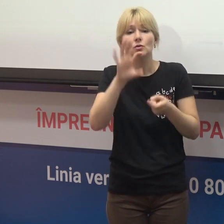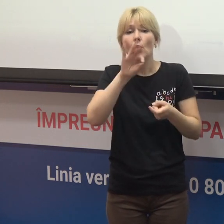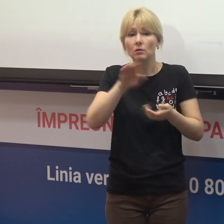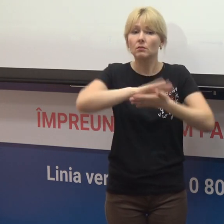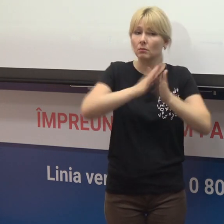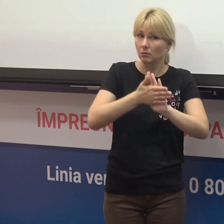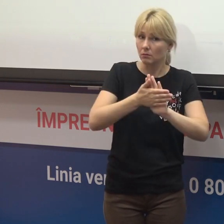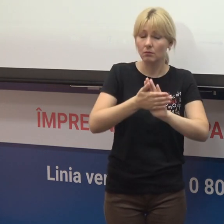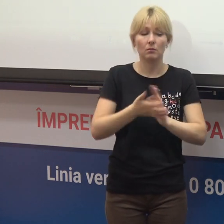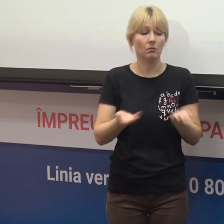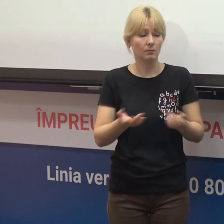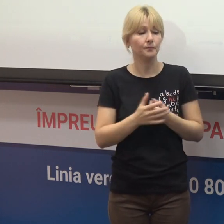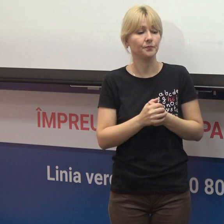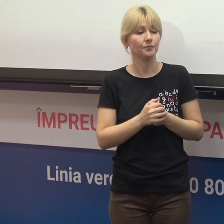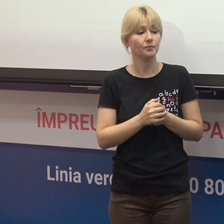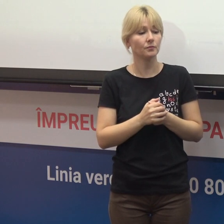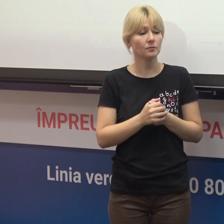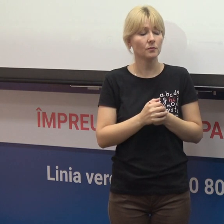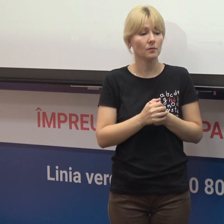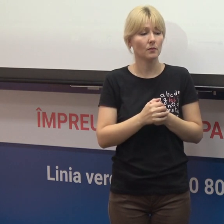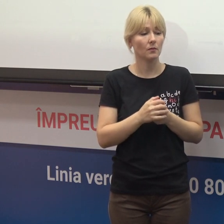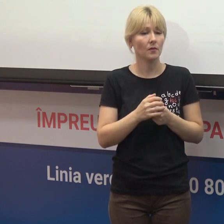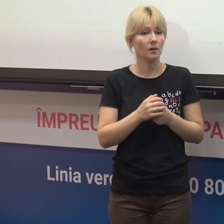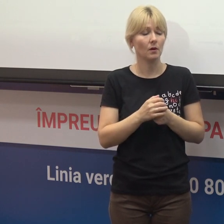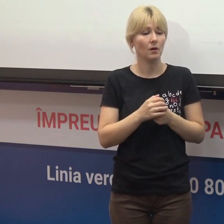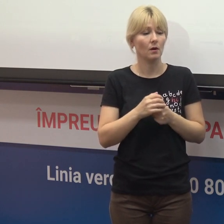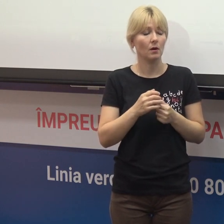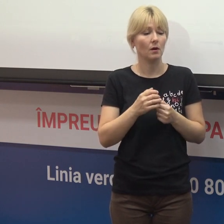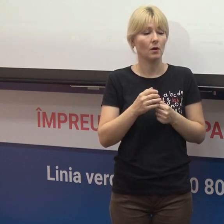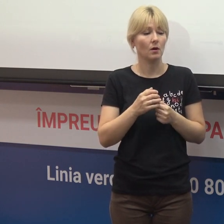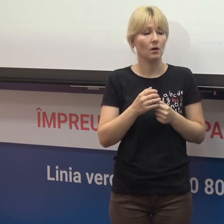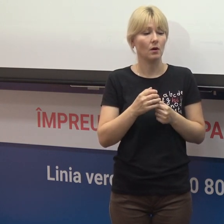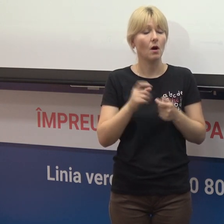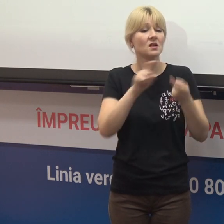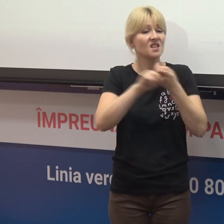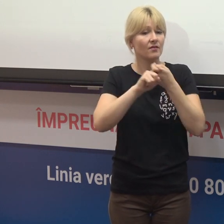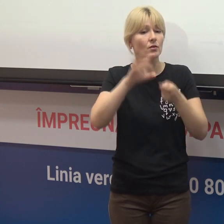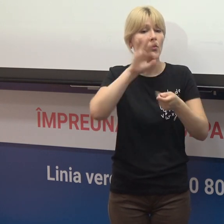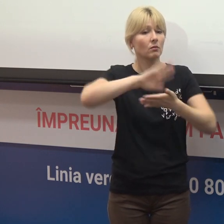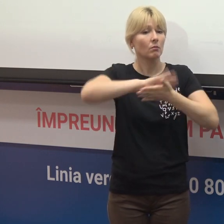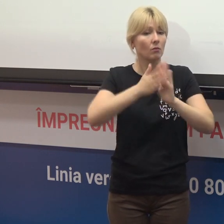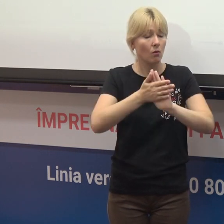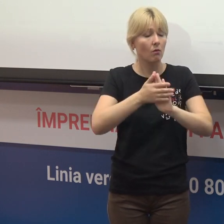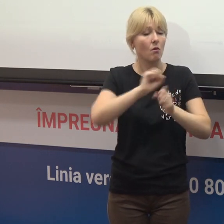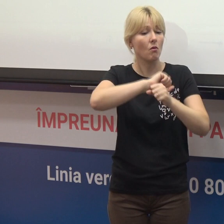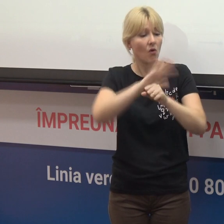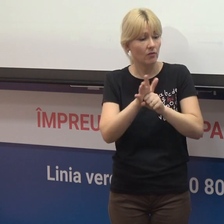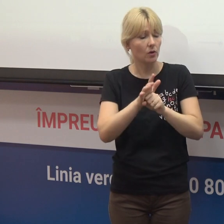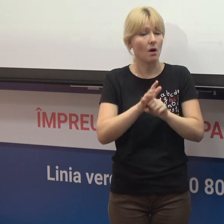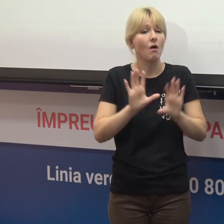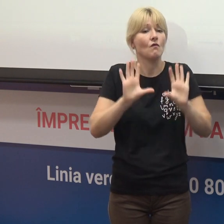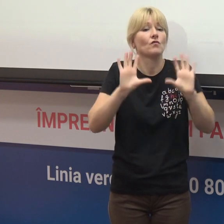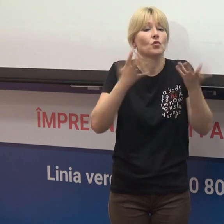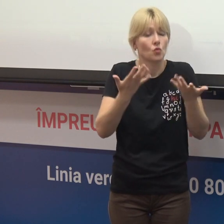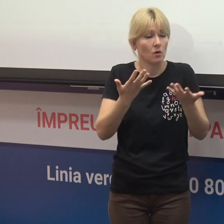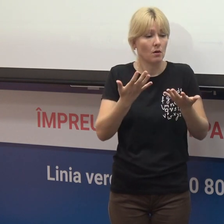sau evoluția situației epidemiologice, și în cazul, vă zic, asigurării unei acoperiri vaccinale care